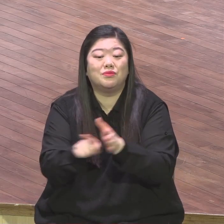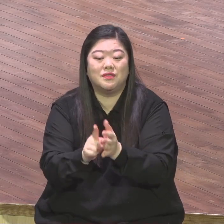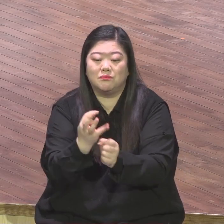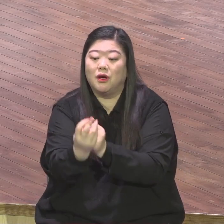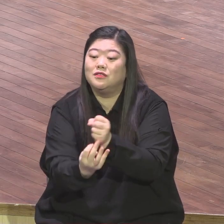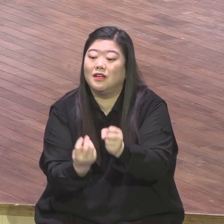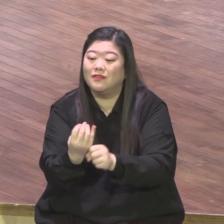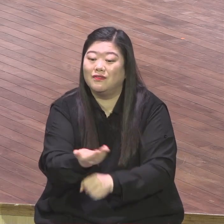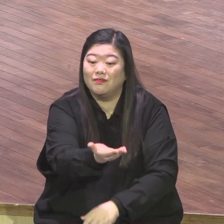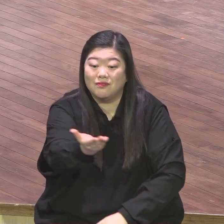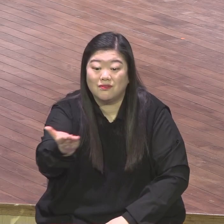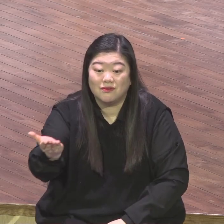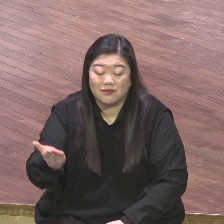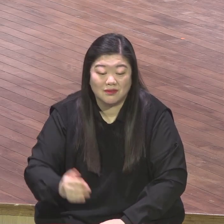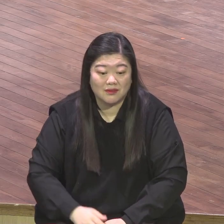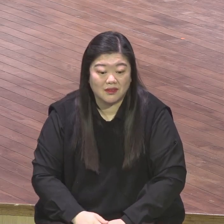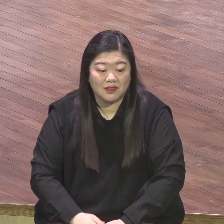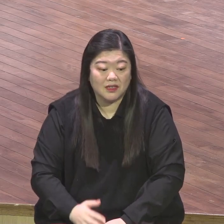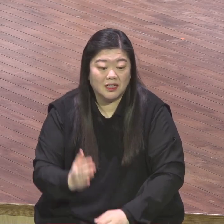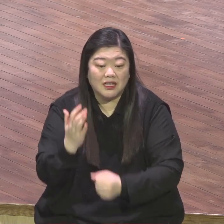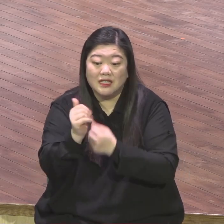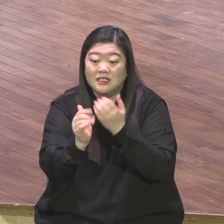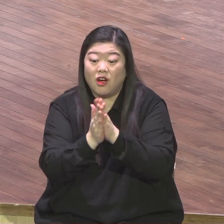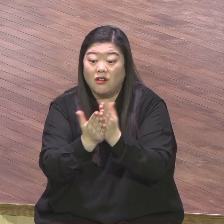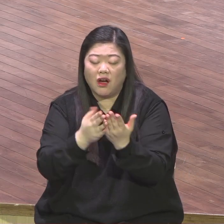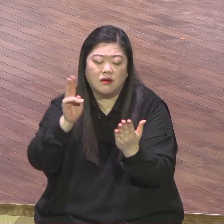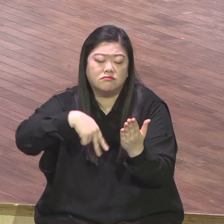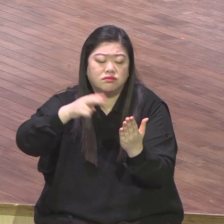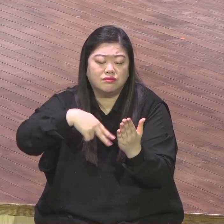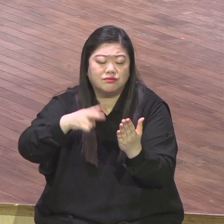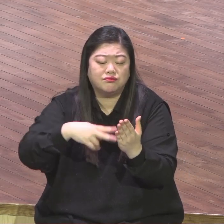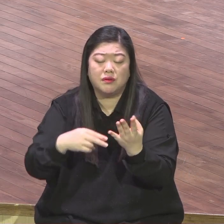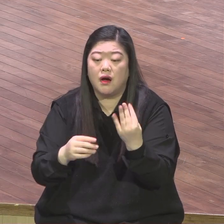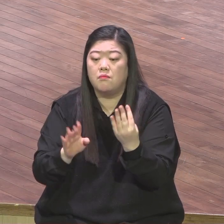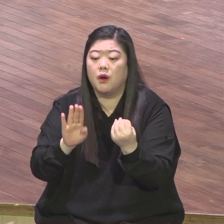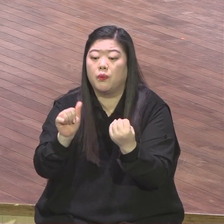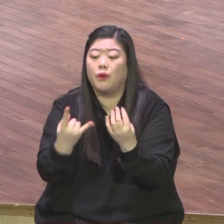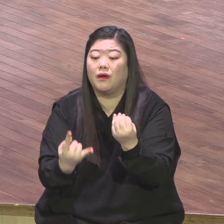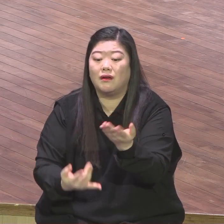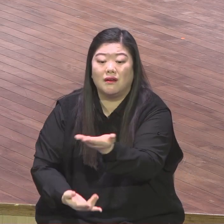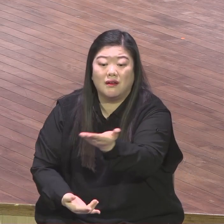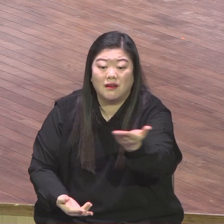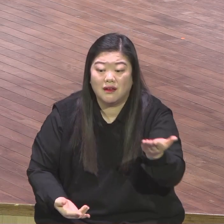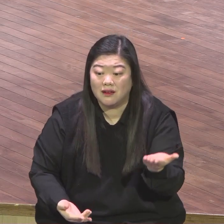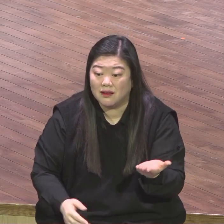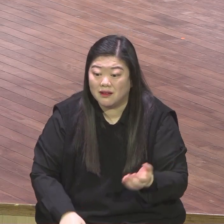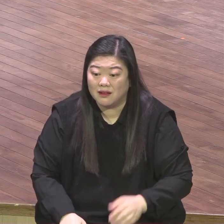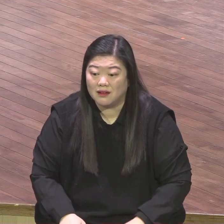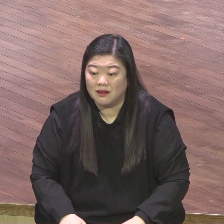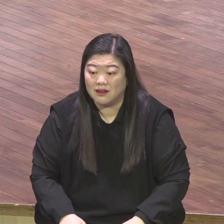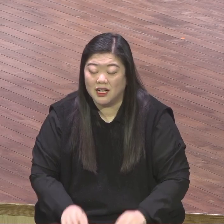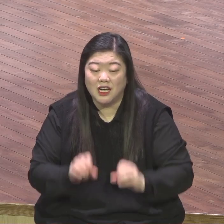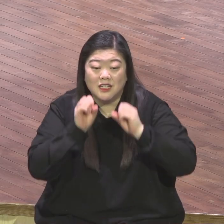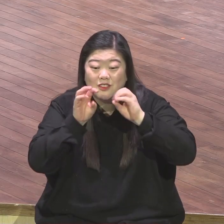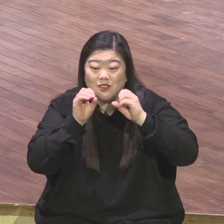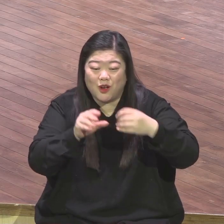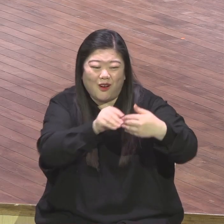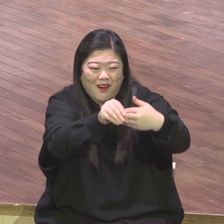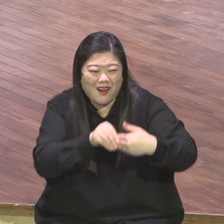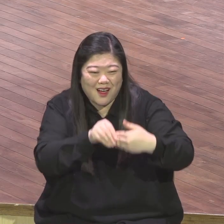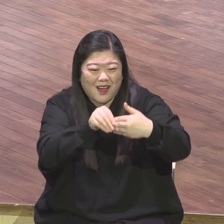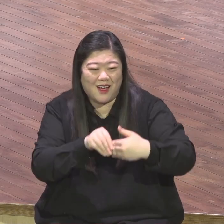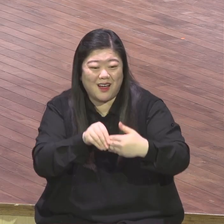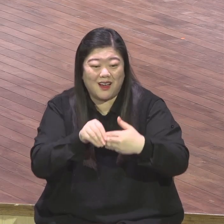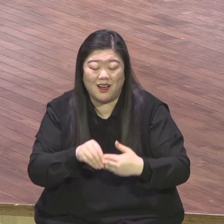성경 읽으세요? 얼마나 기도해봤습니까? 얼마나 정인된 전도해봤어요? 제가 알기로는